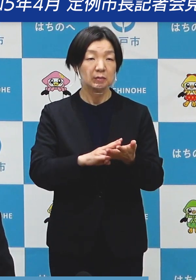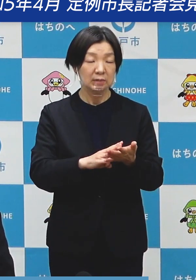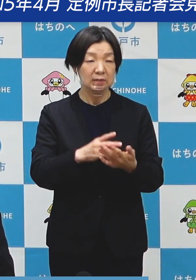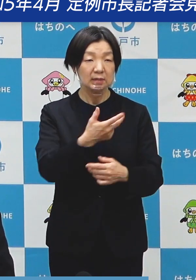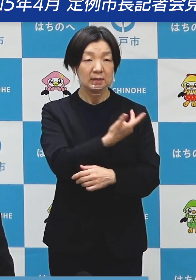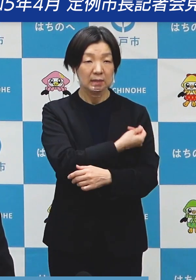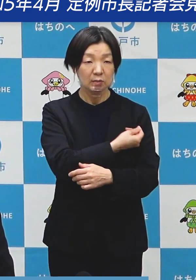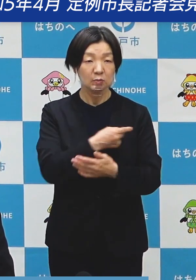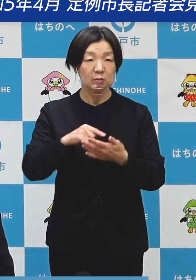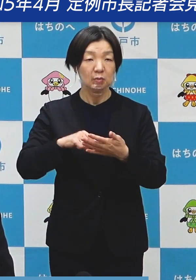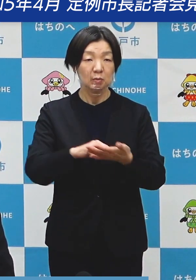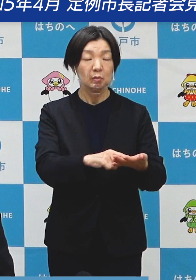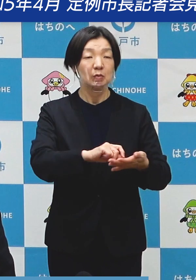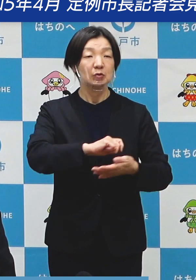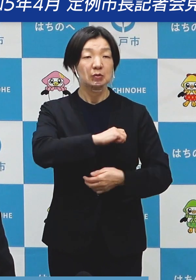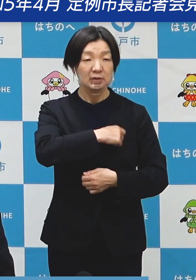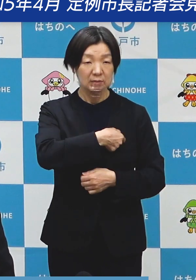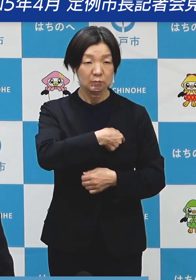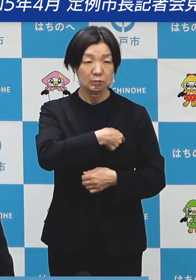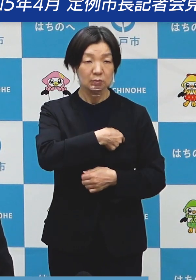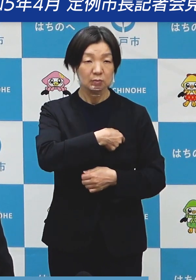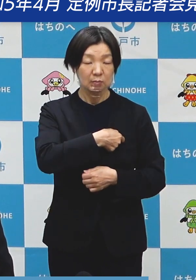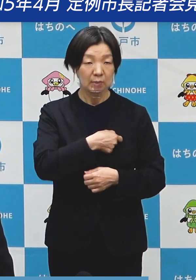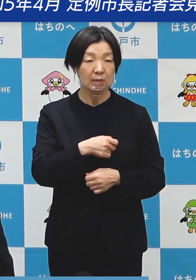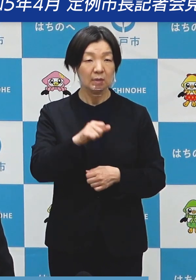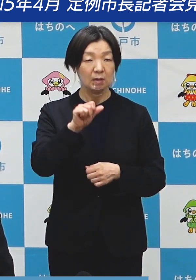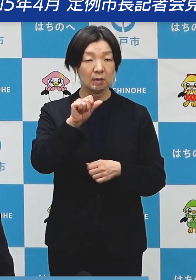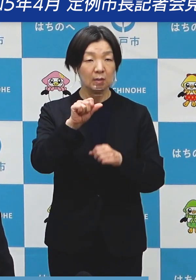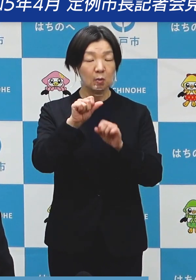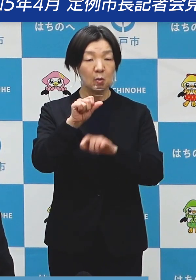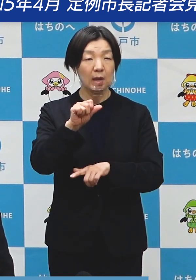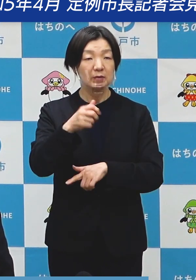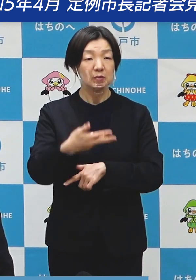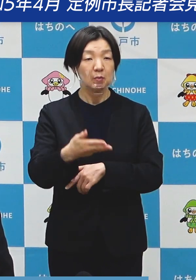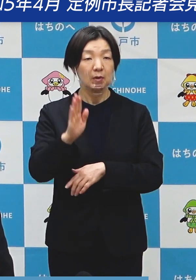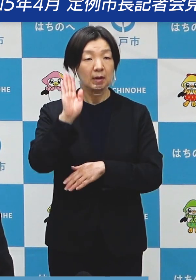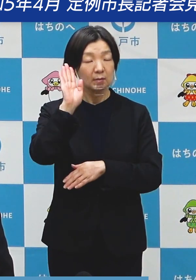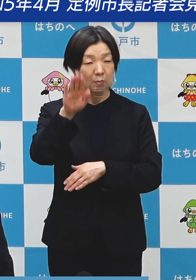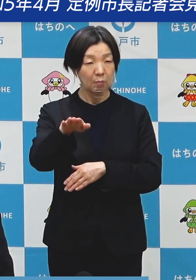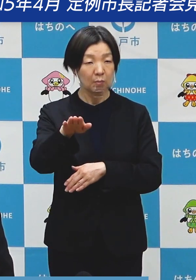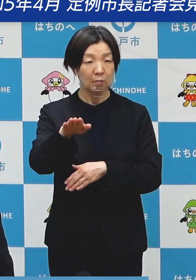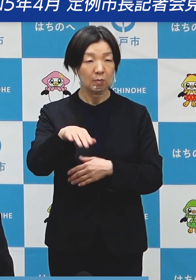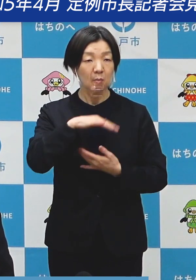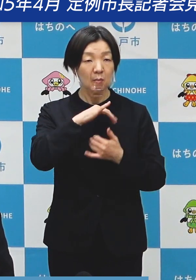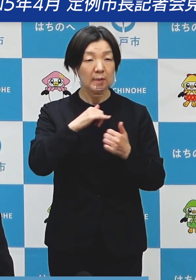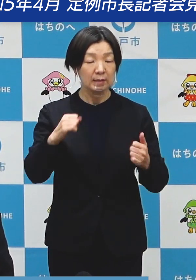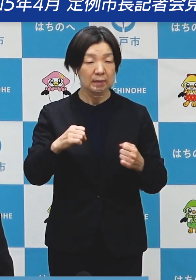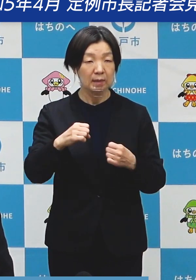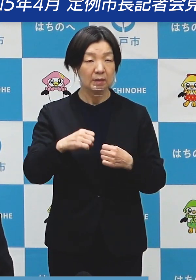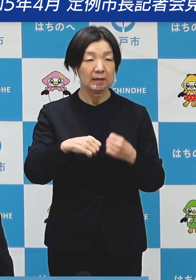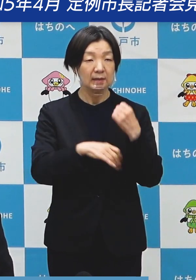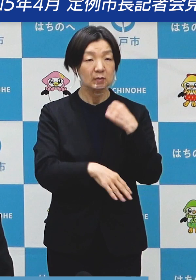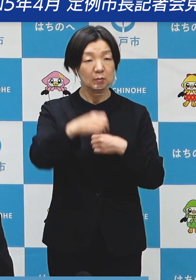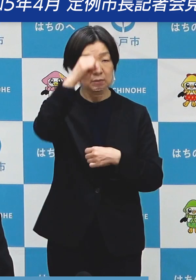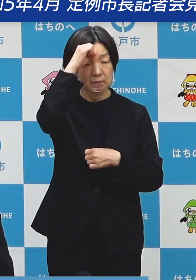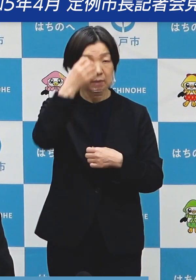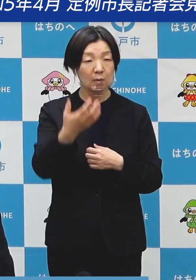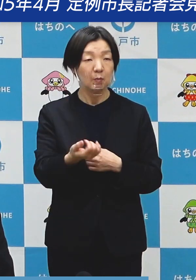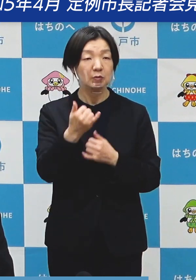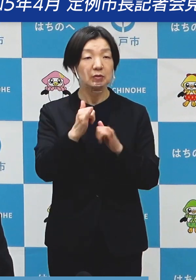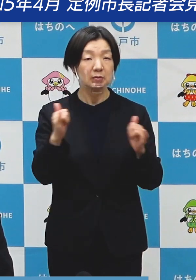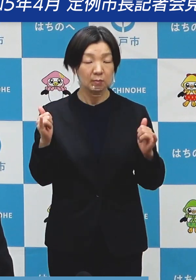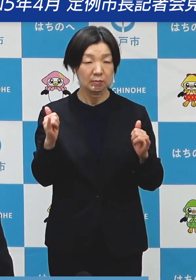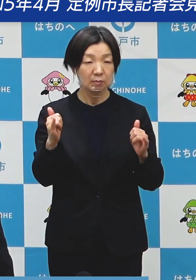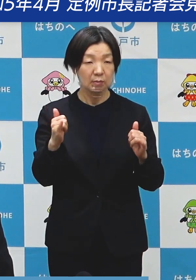接種の努力義務については5月8日以降高齢者や基礎疾患をお持ちであるなど